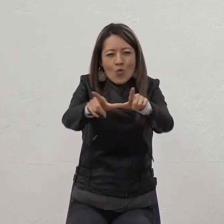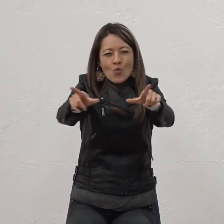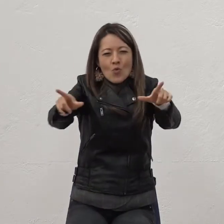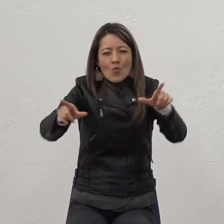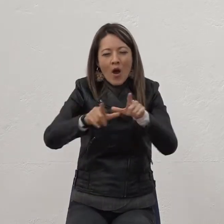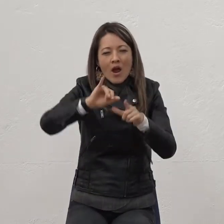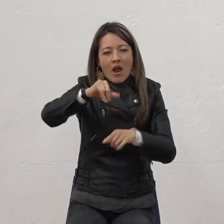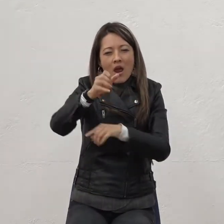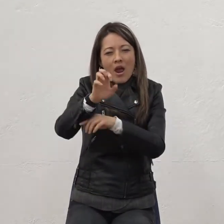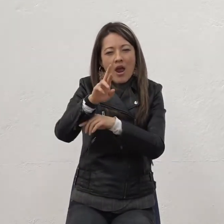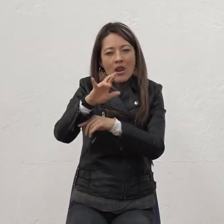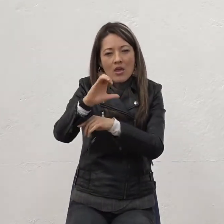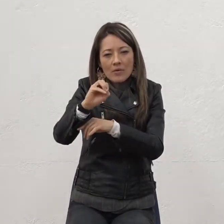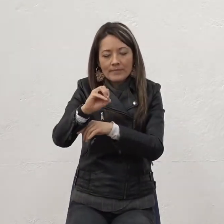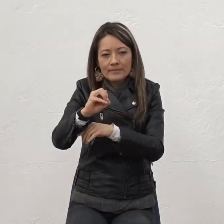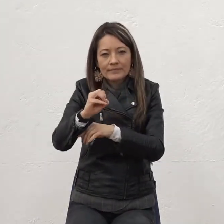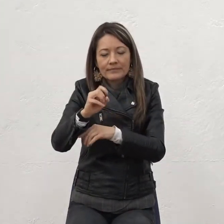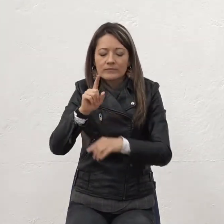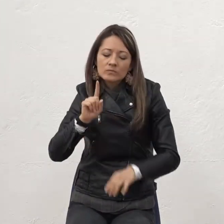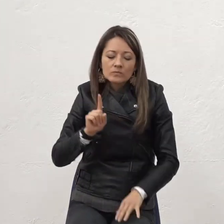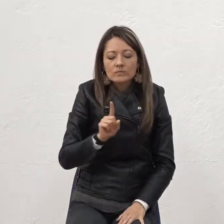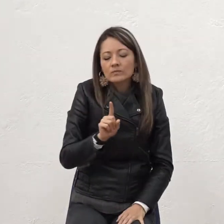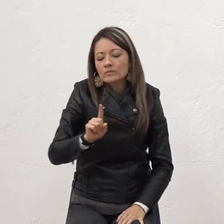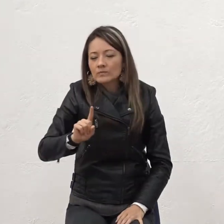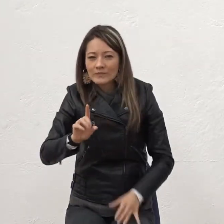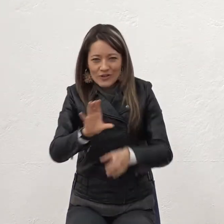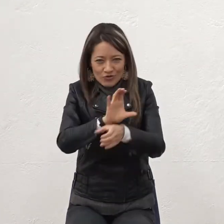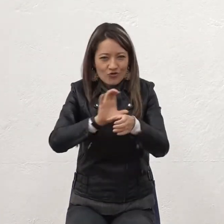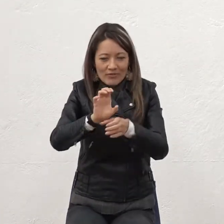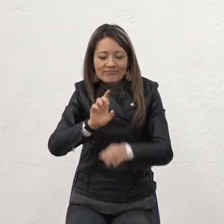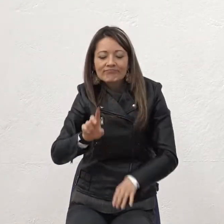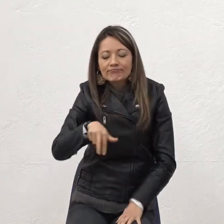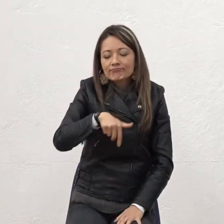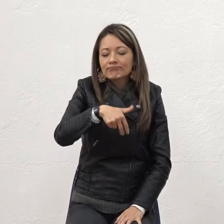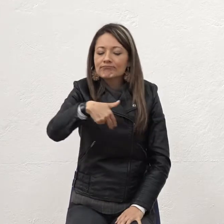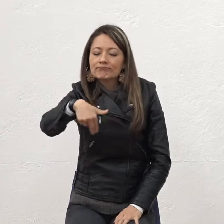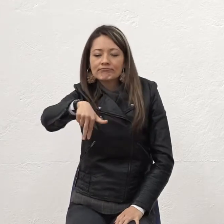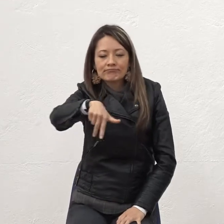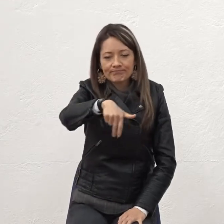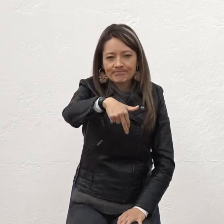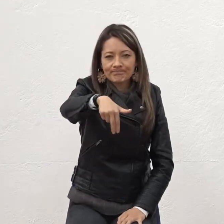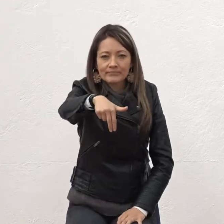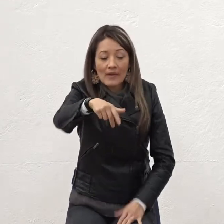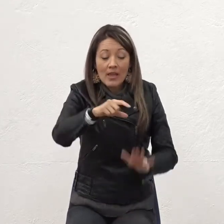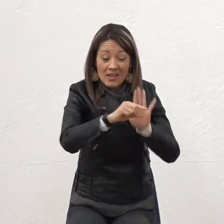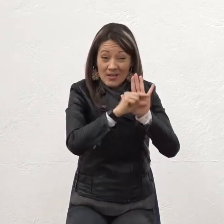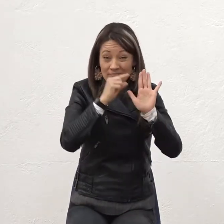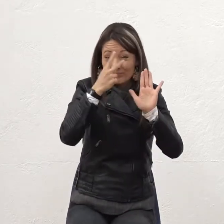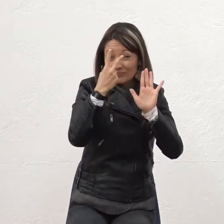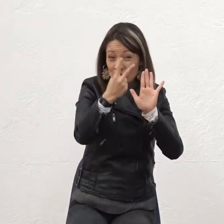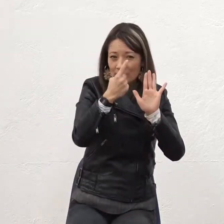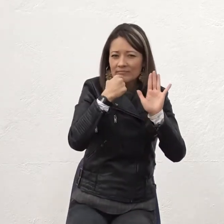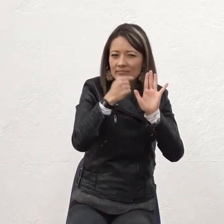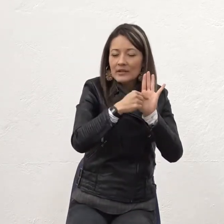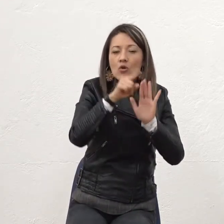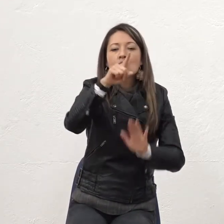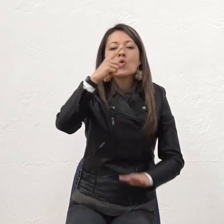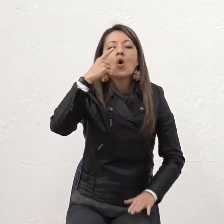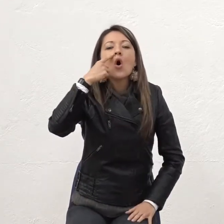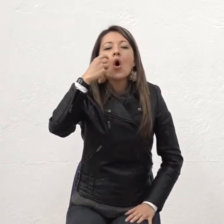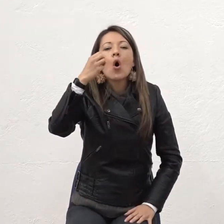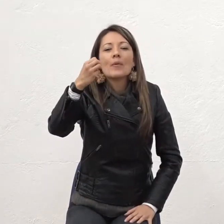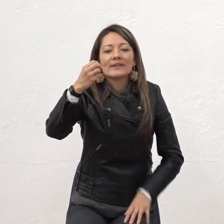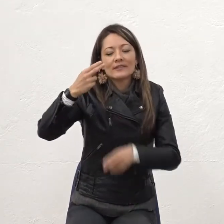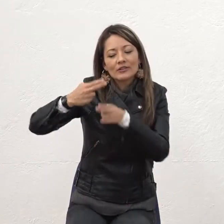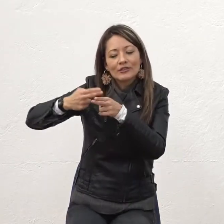Jericó, iba pasando por la ciudad. Y en el versículo 2 habla de un varón, de un